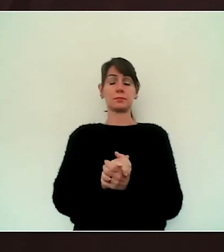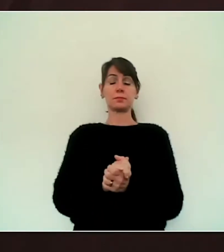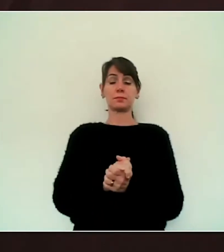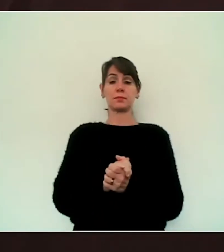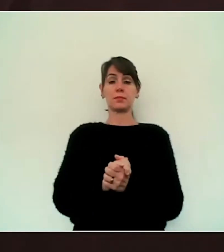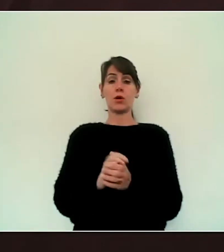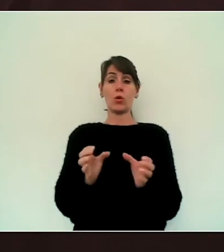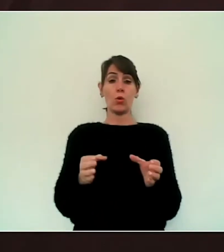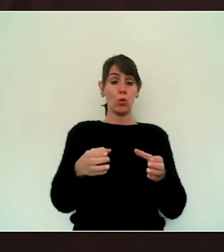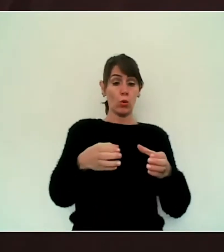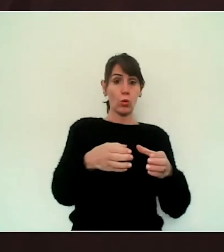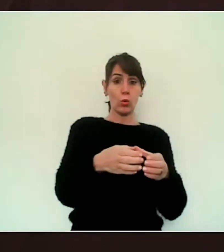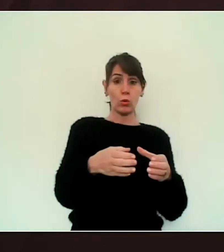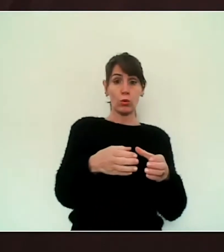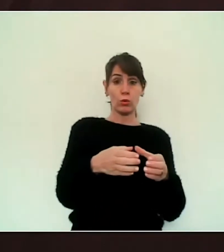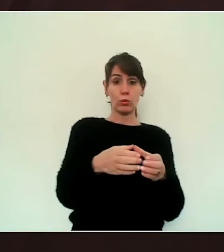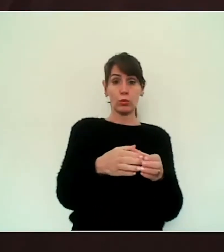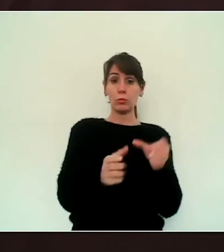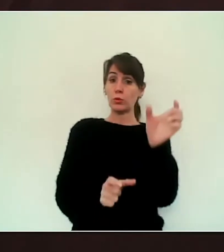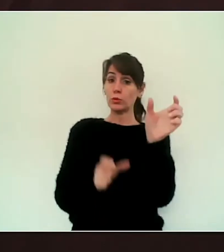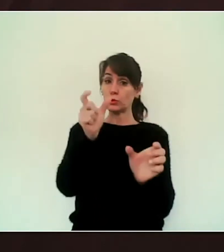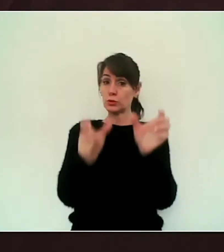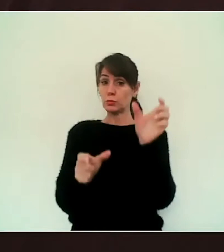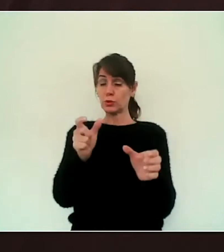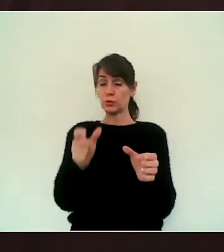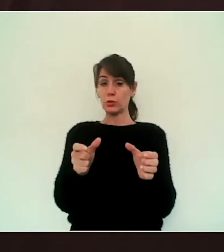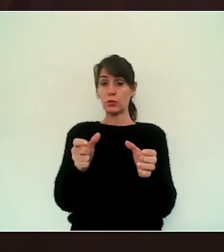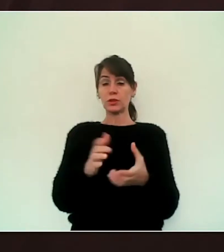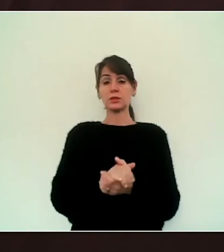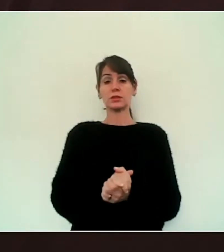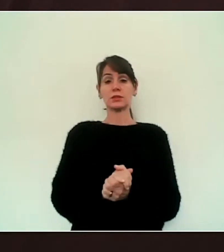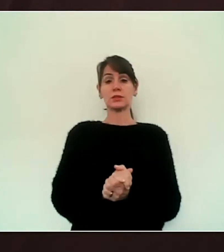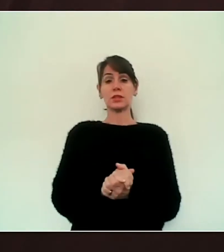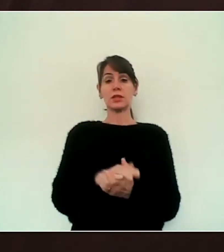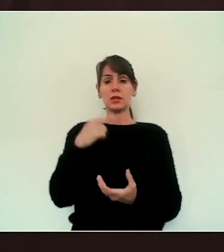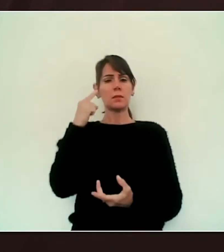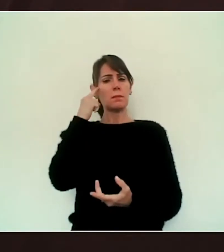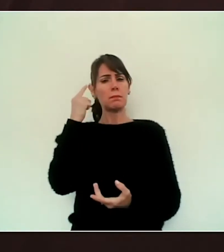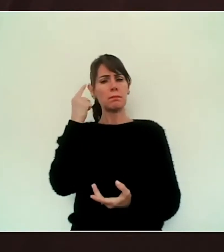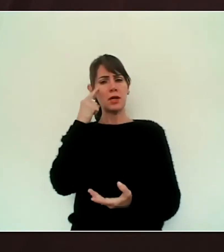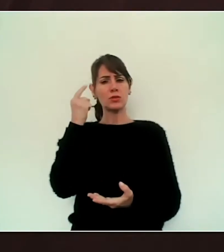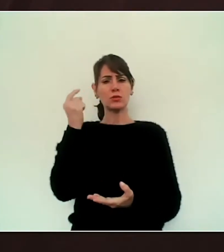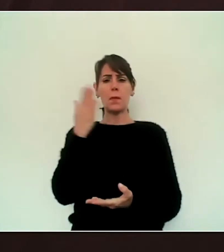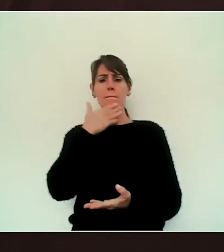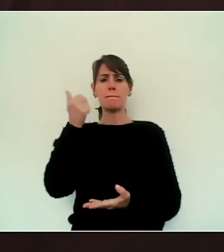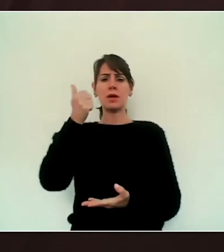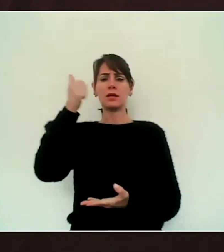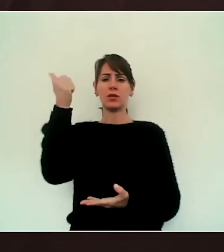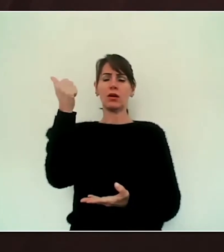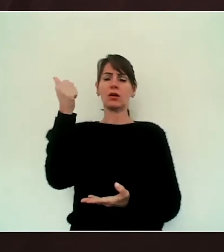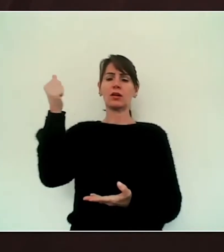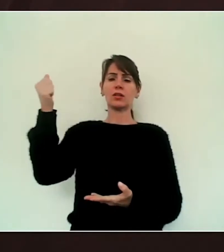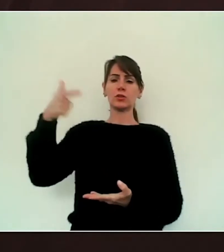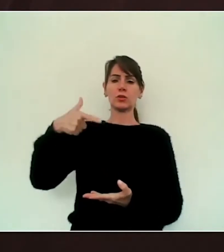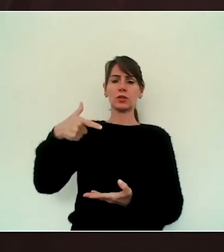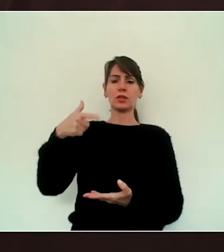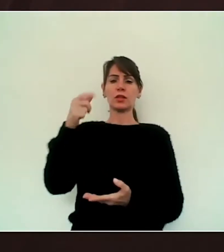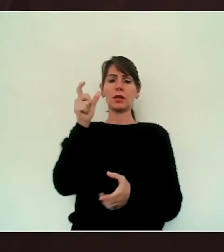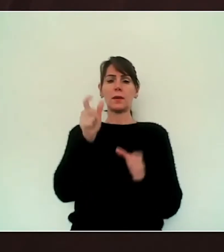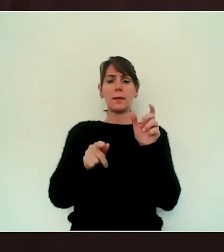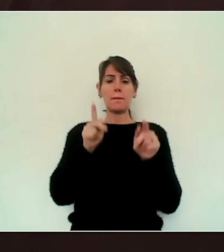consideram superiores aos cristãos comuns, aos leigos. Então surge uma